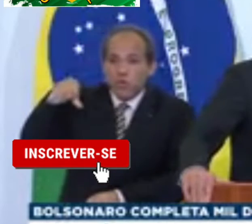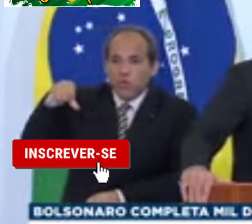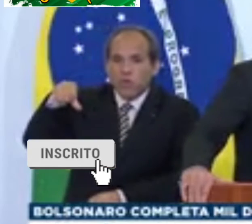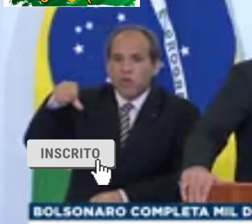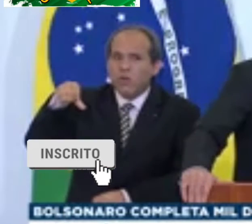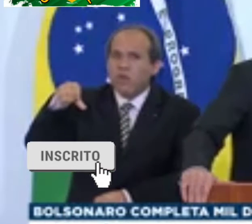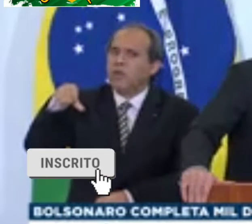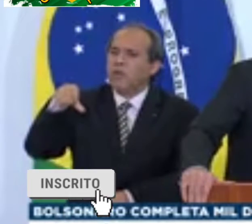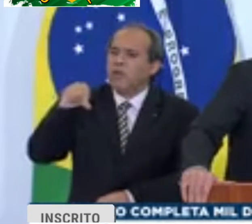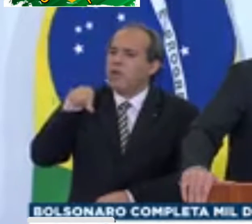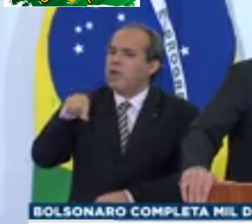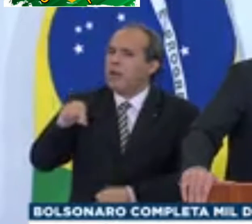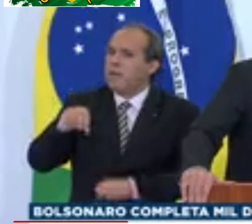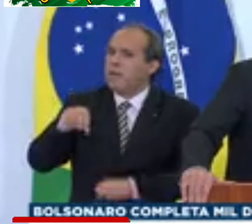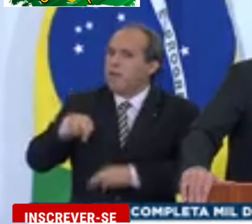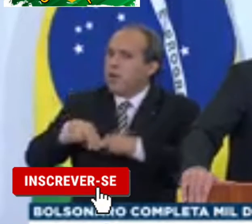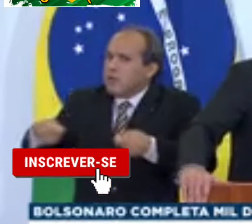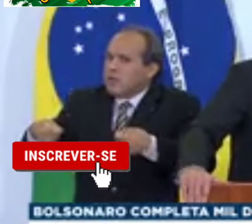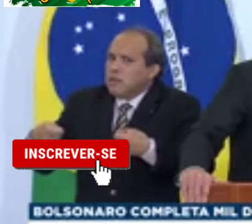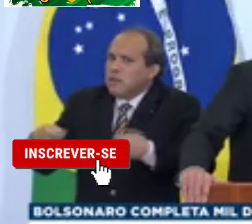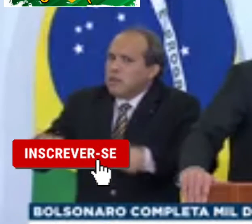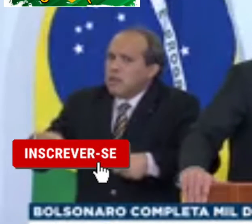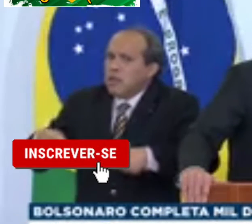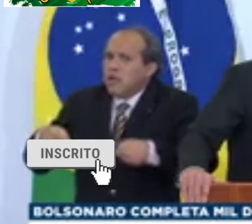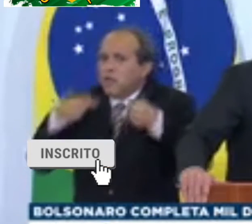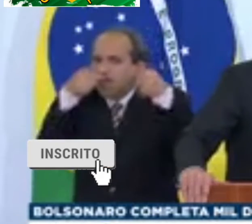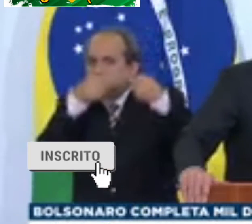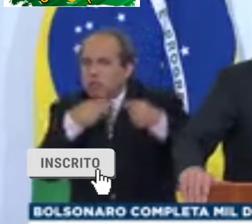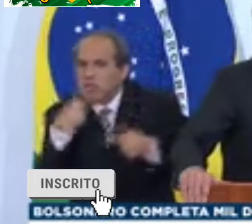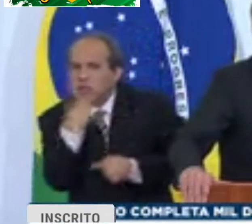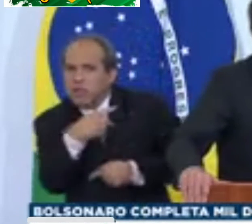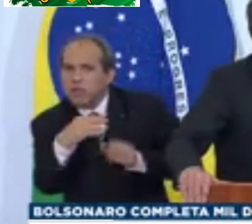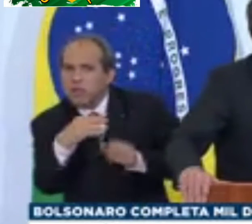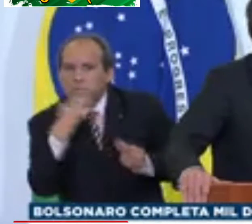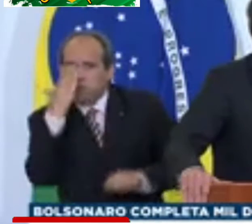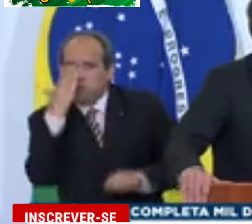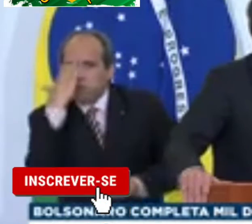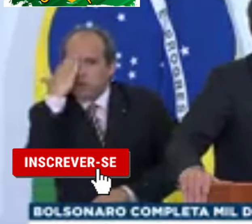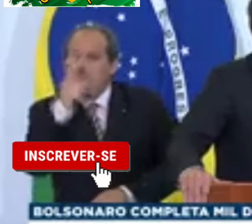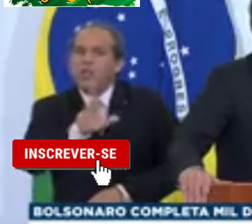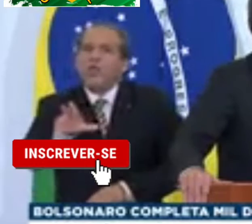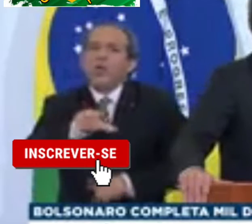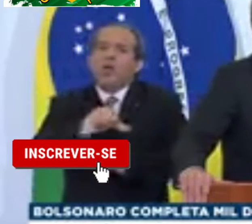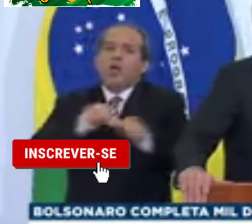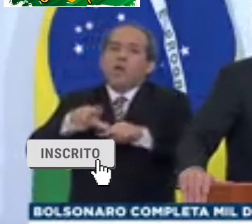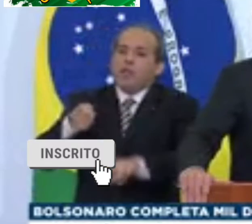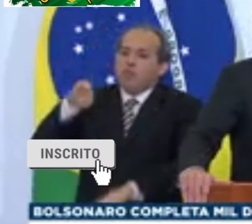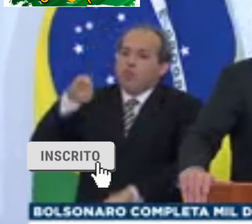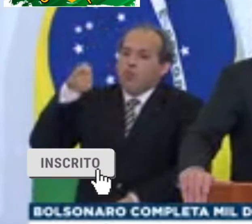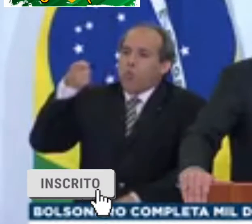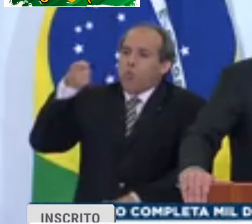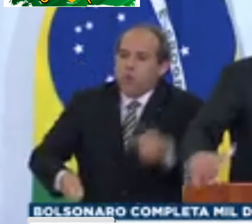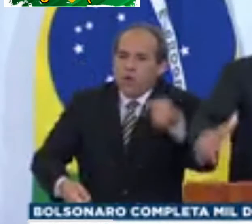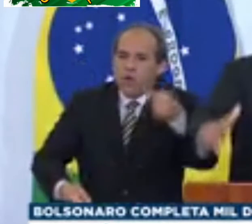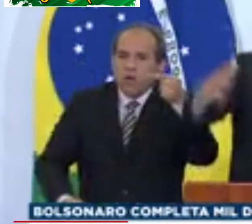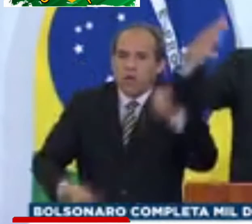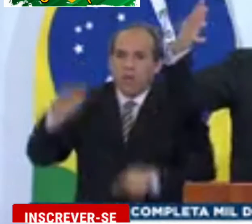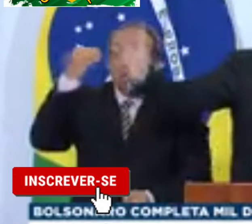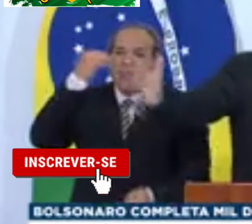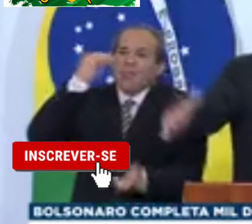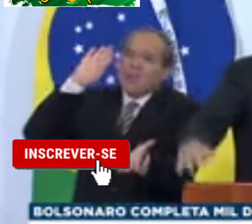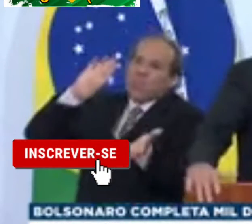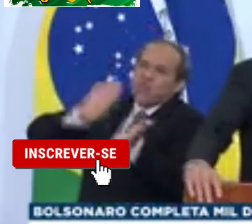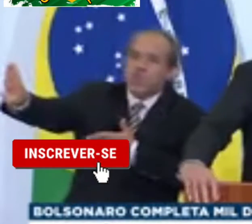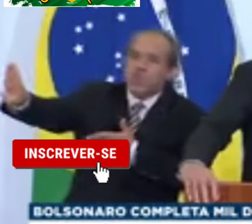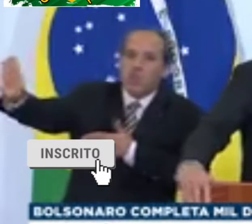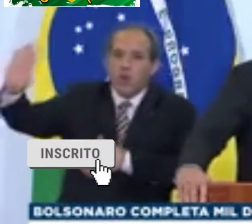uma necessidade militar. Foi por uma imposição política para tirar os militares